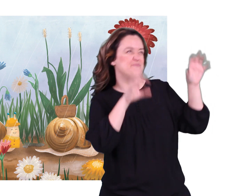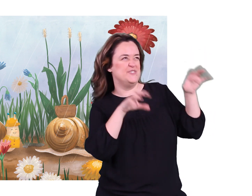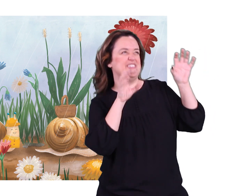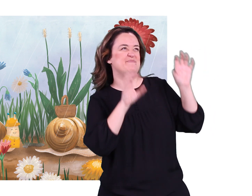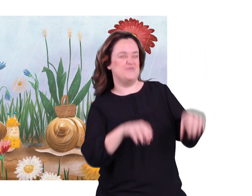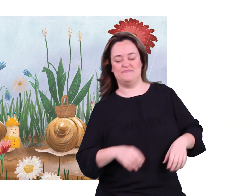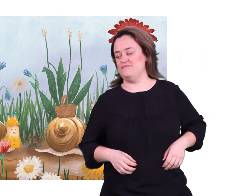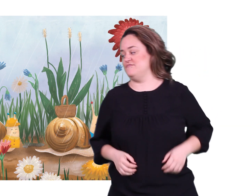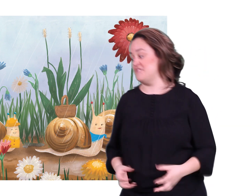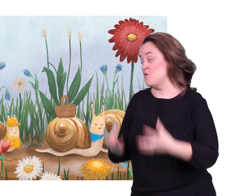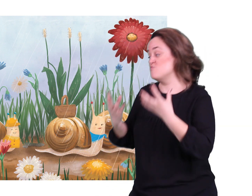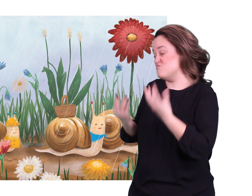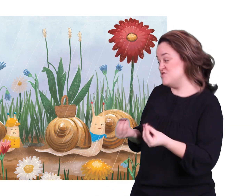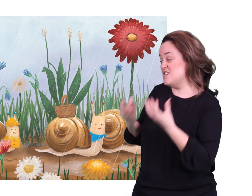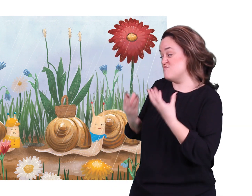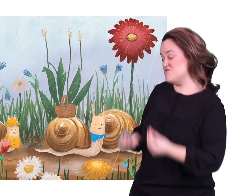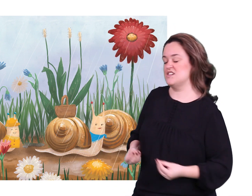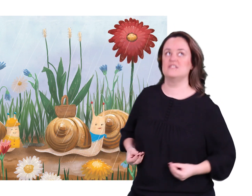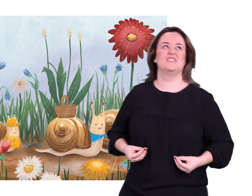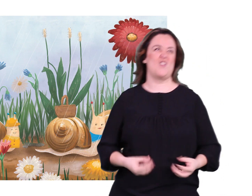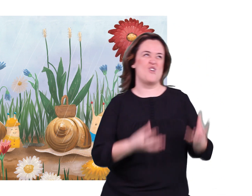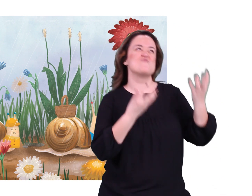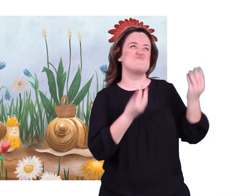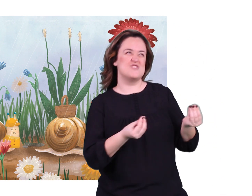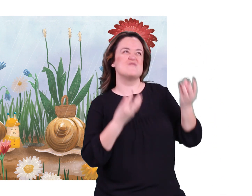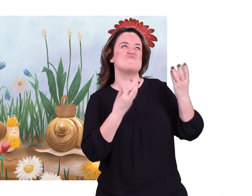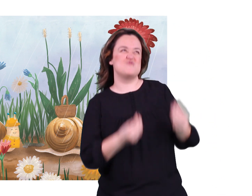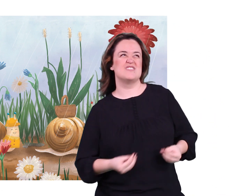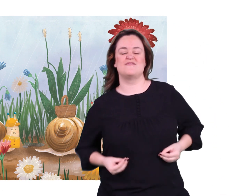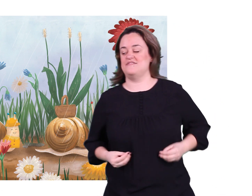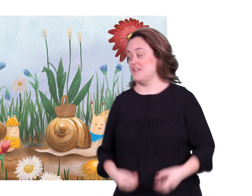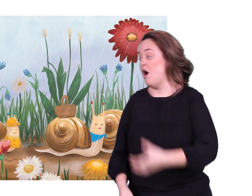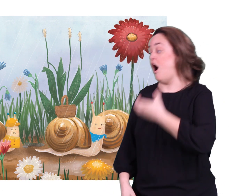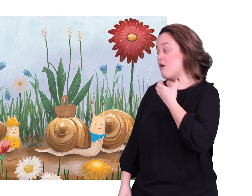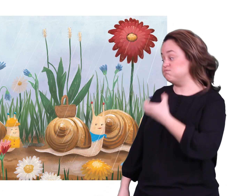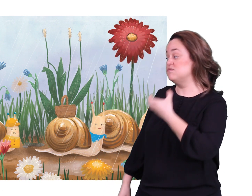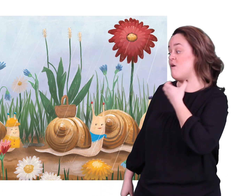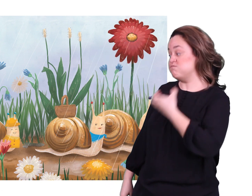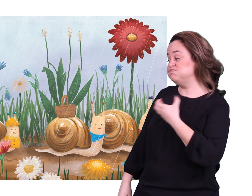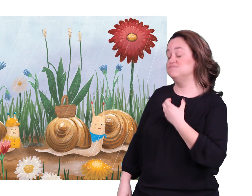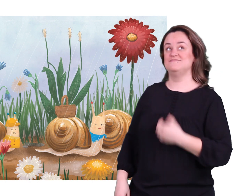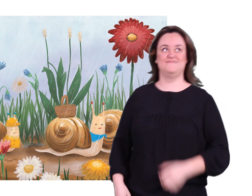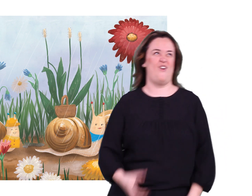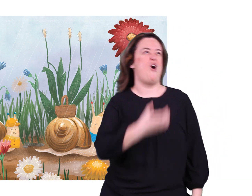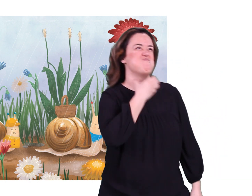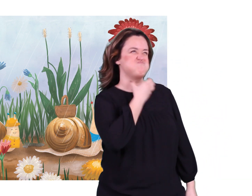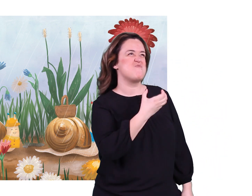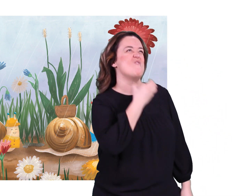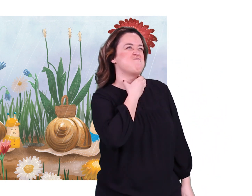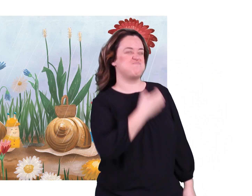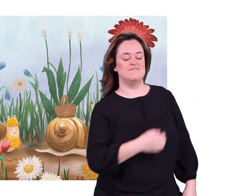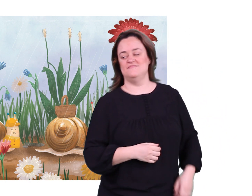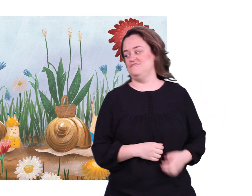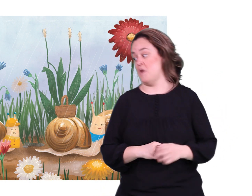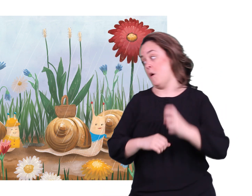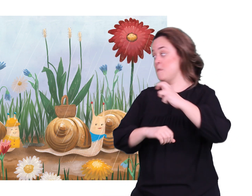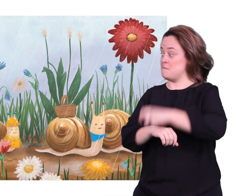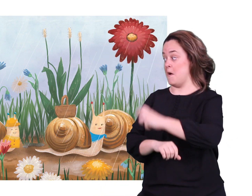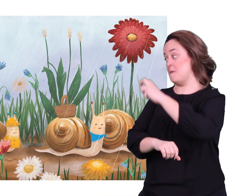il mouille, c'est mouillé, c'est la fête à la grenouille.